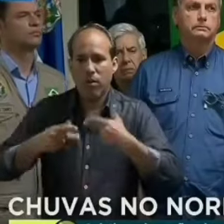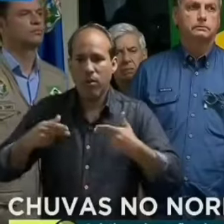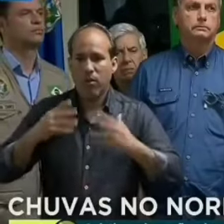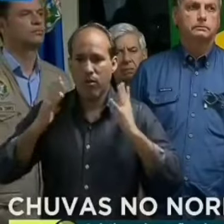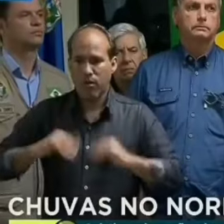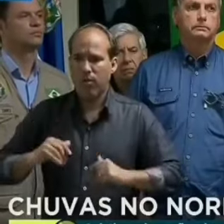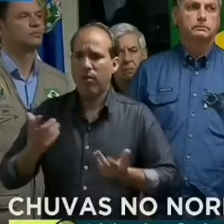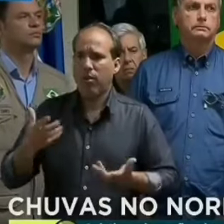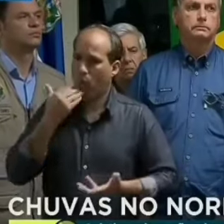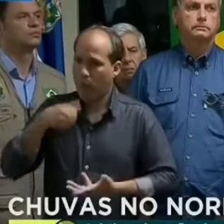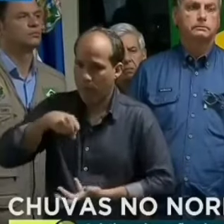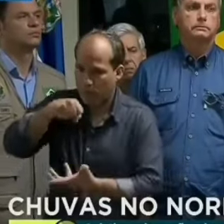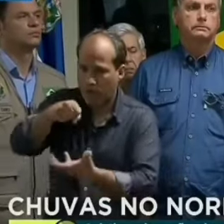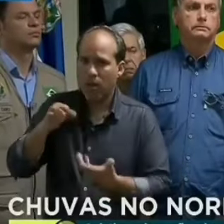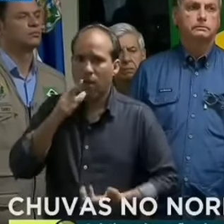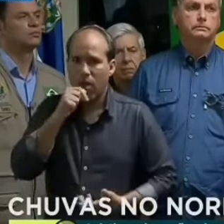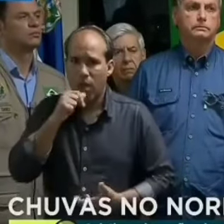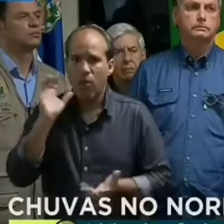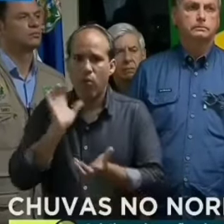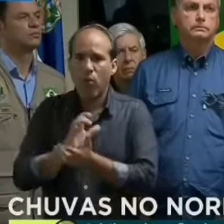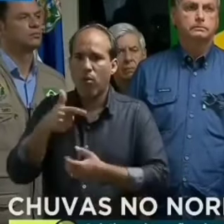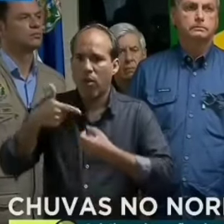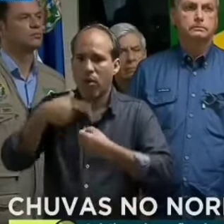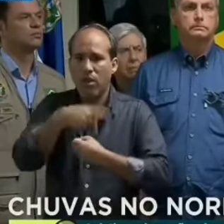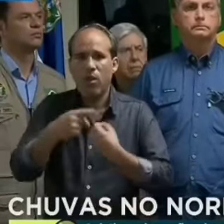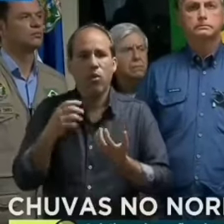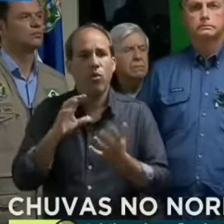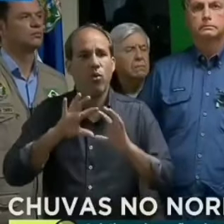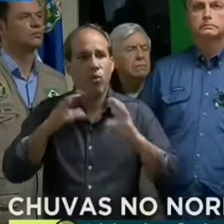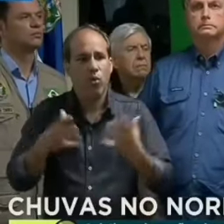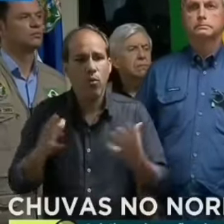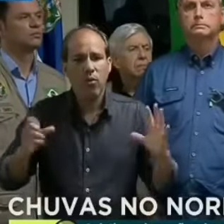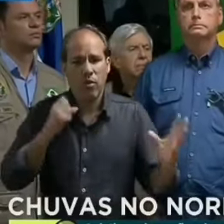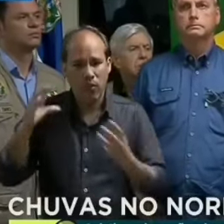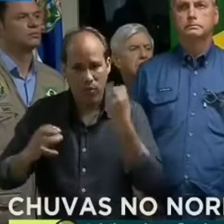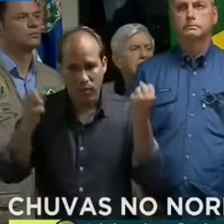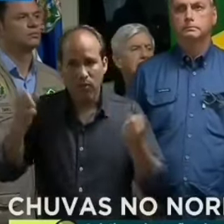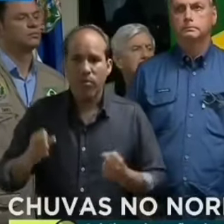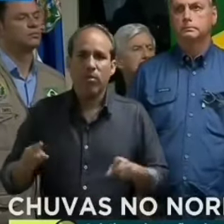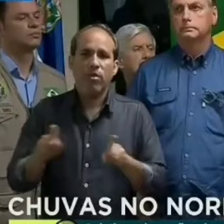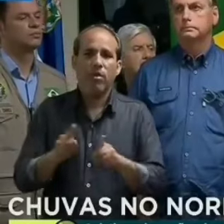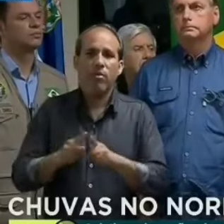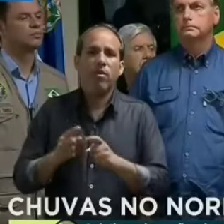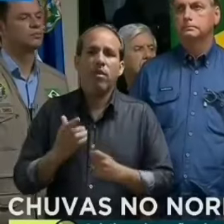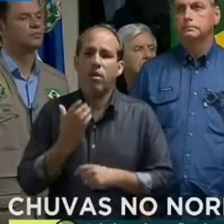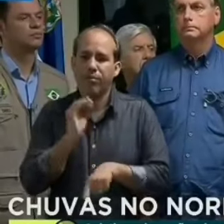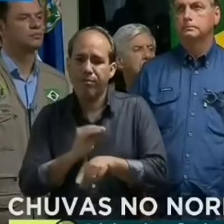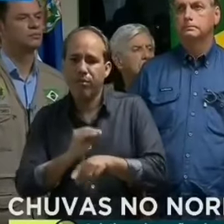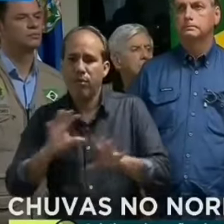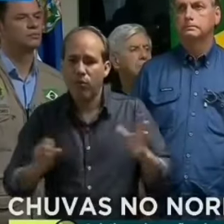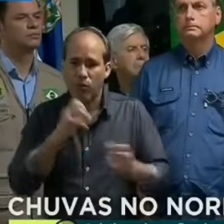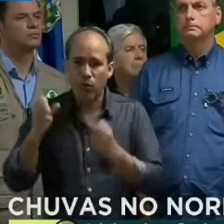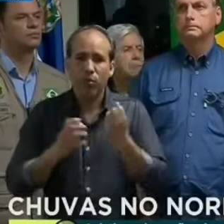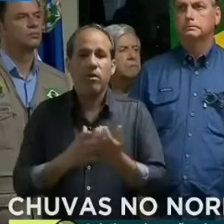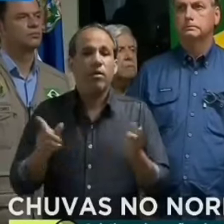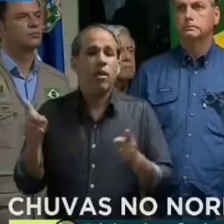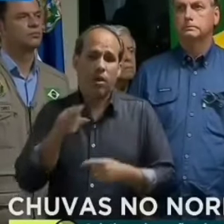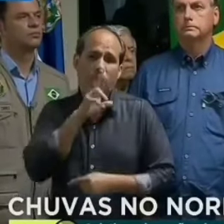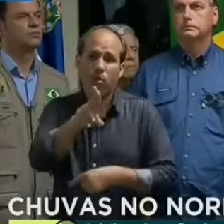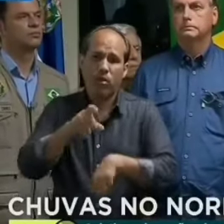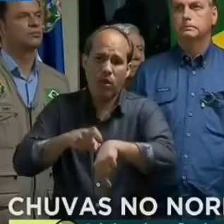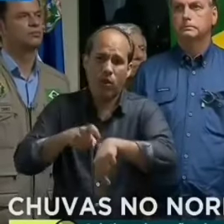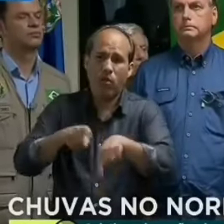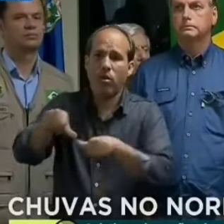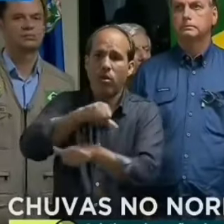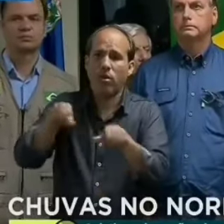cestas básicas, água, combustível para a equipe de resgate, alimentação para a equipe de resgate, faz parte de ações de resposta. Além disso,